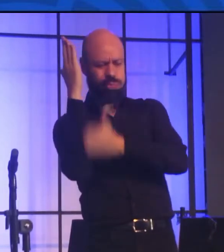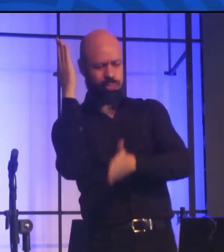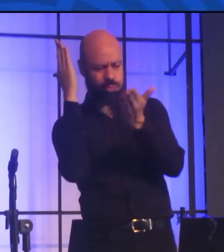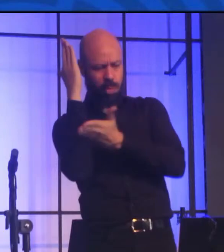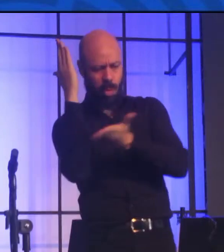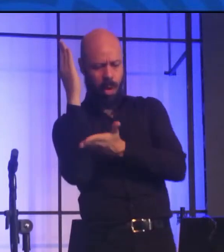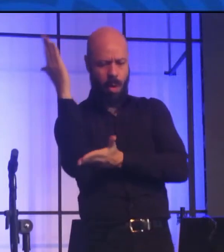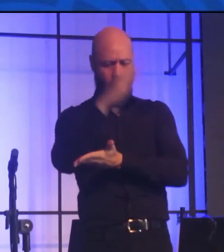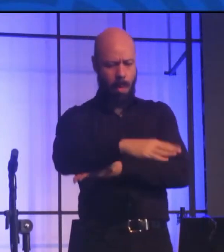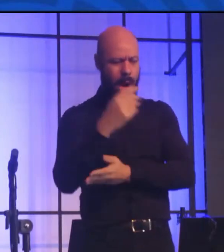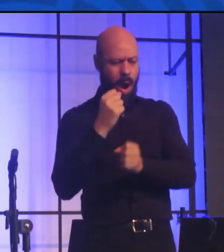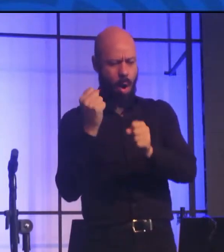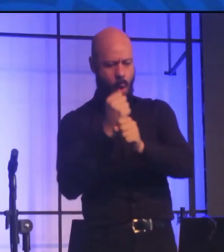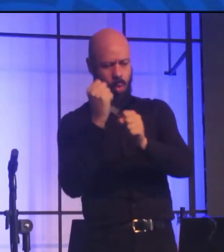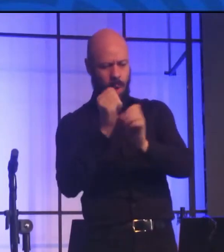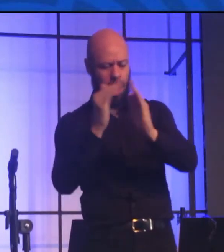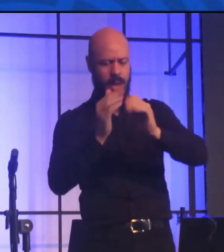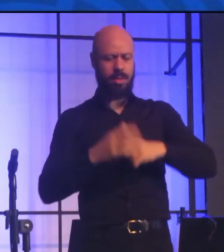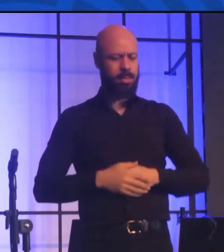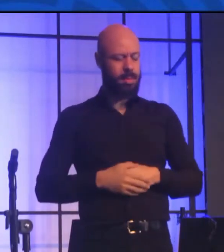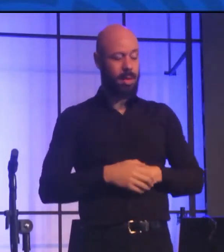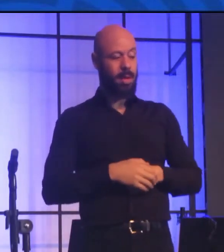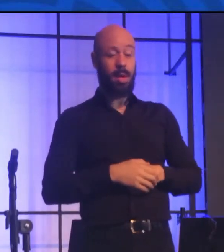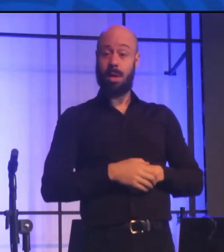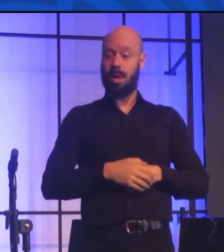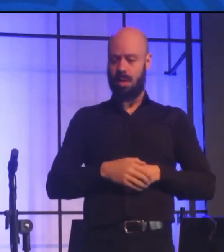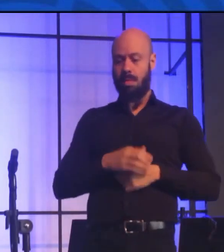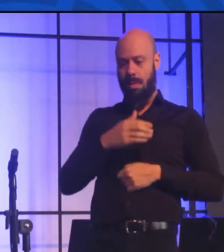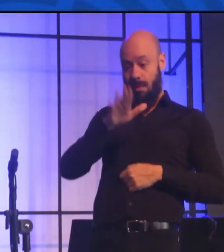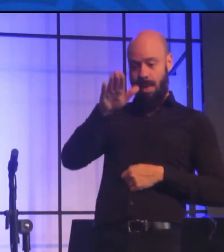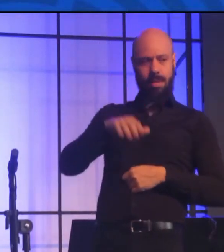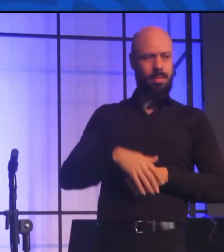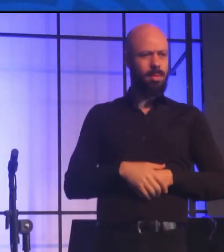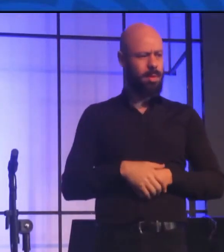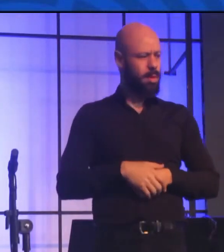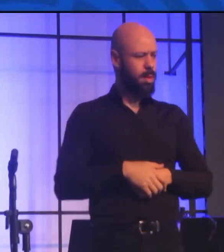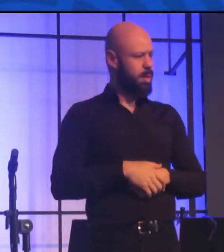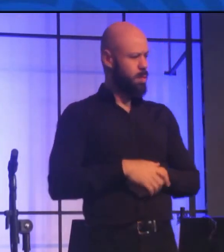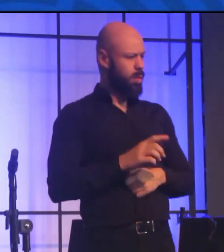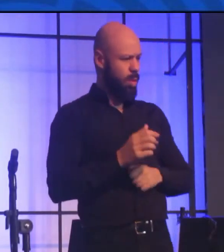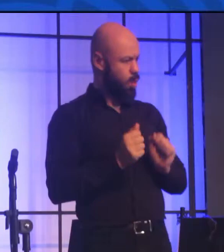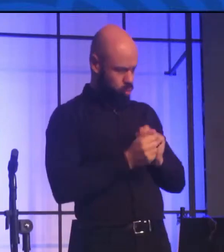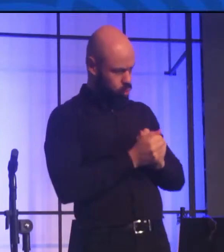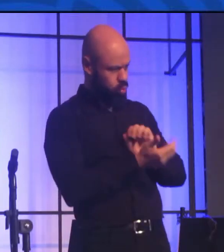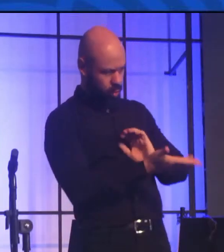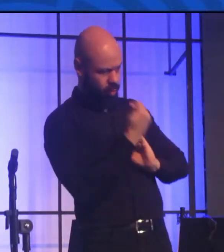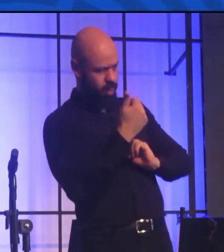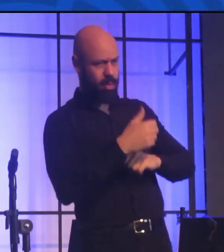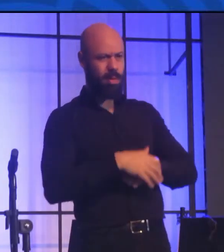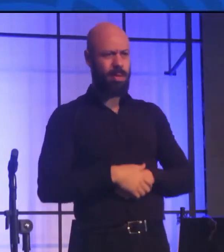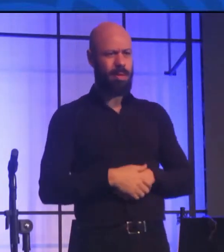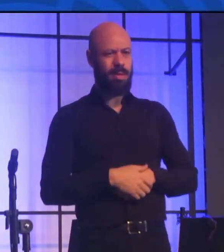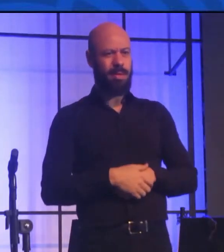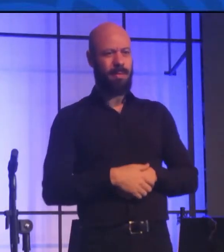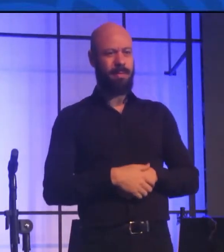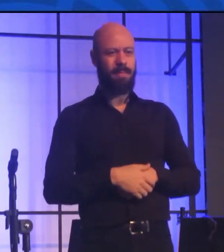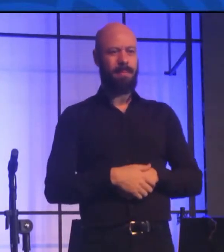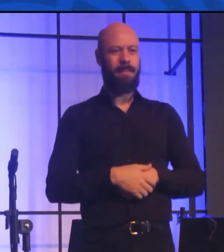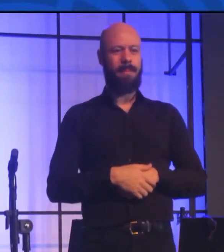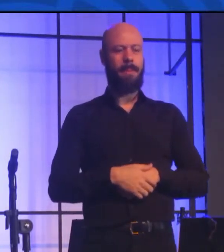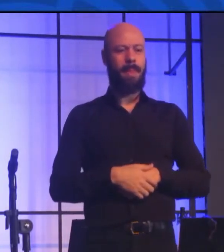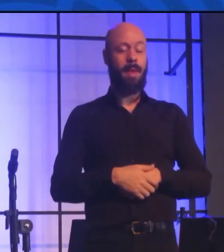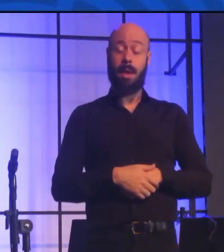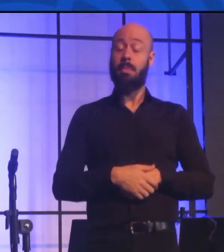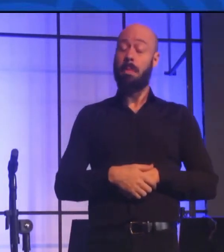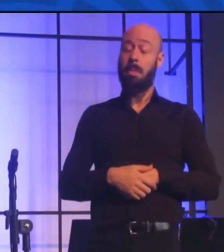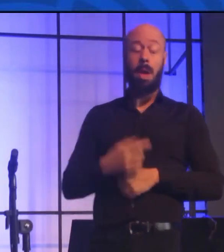Está bem, disse Eliseu, vão, podem ir. Alguém disse, venha conosco, sugeriu um deles. E eu irei,